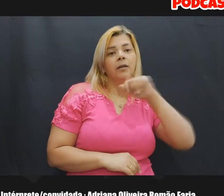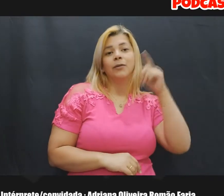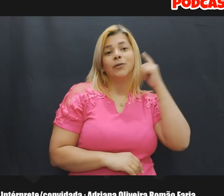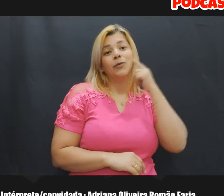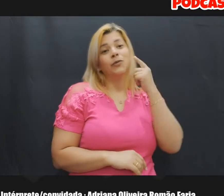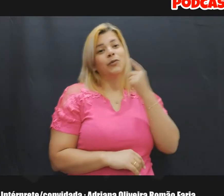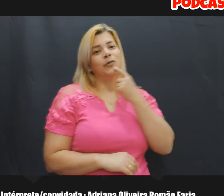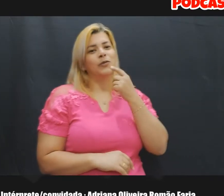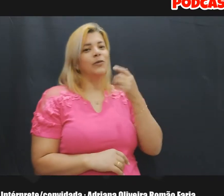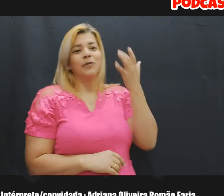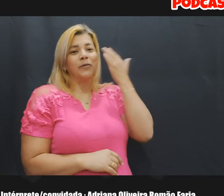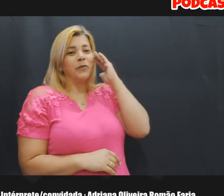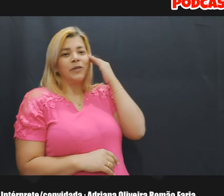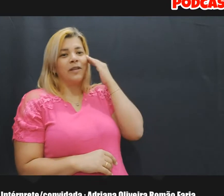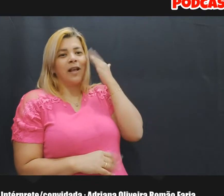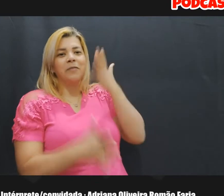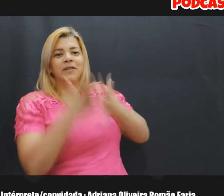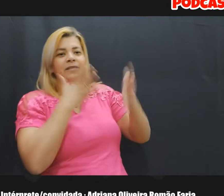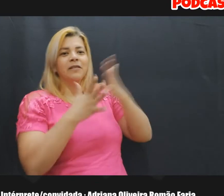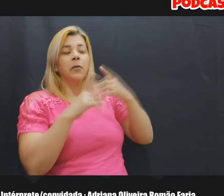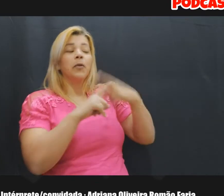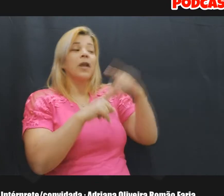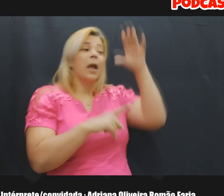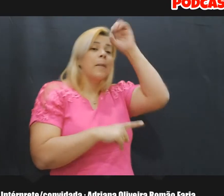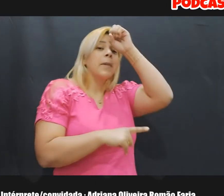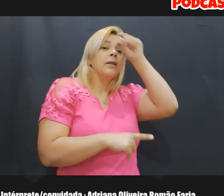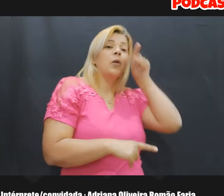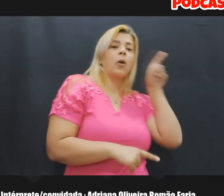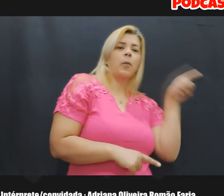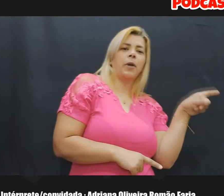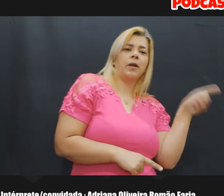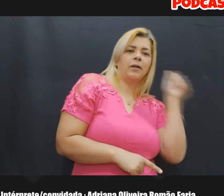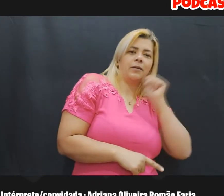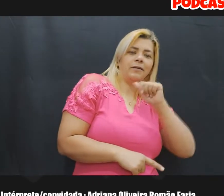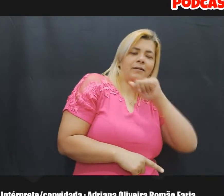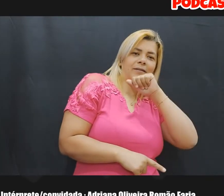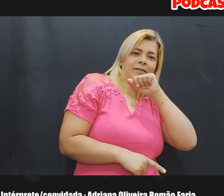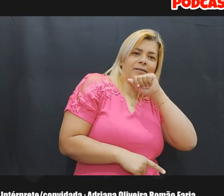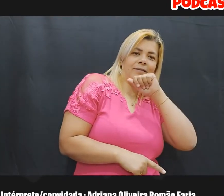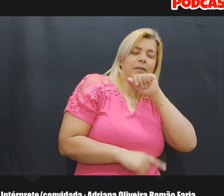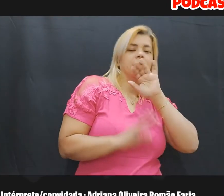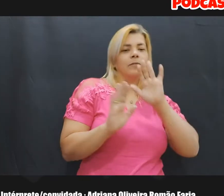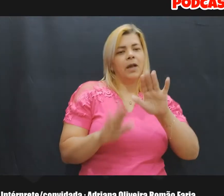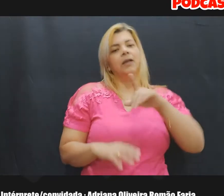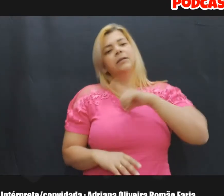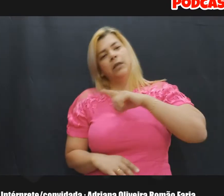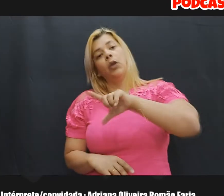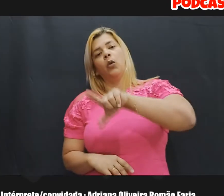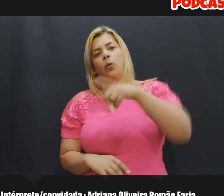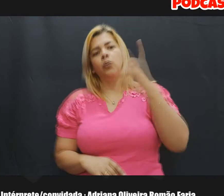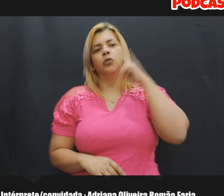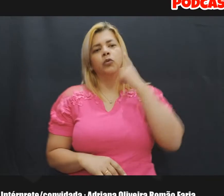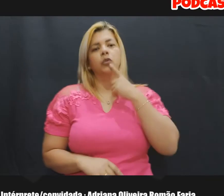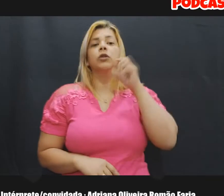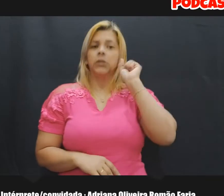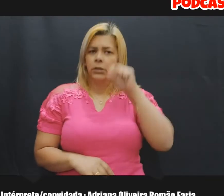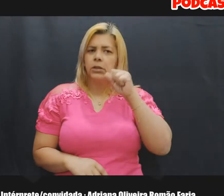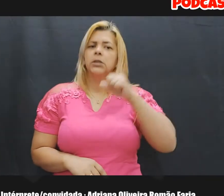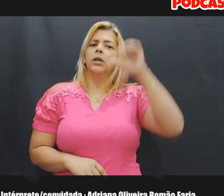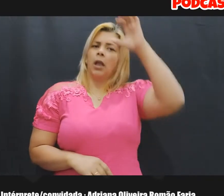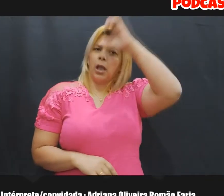entende quando a gente fala Libras porque aprendeu com a mãe. Já tem os outros surdos que já aprenderam, porque...